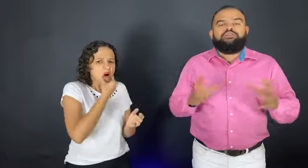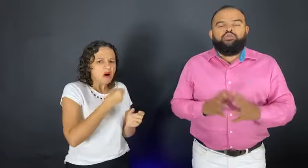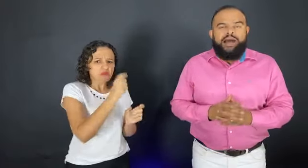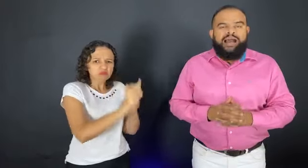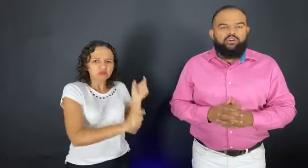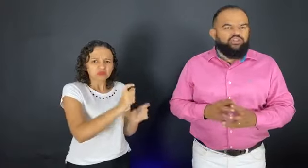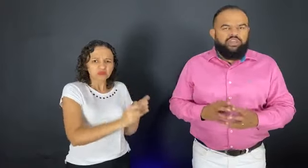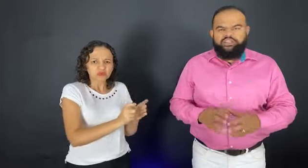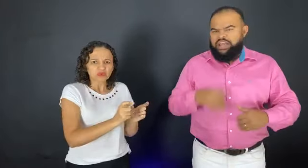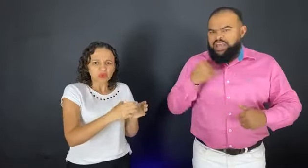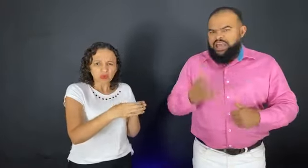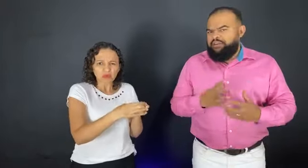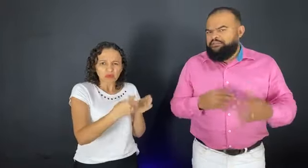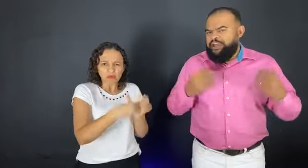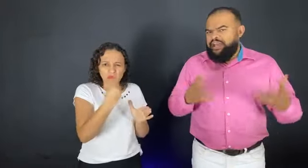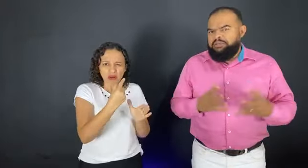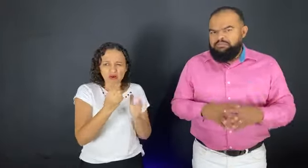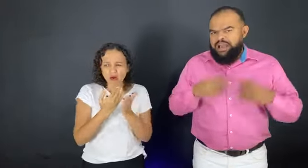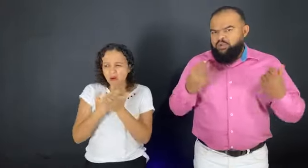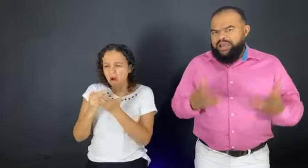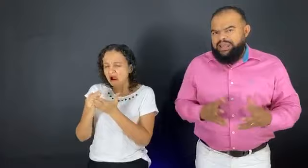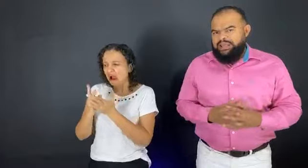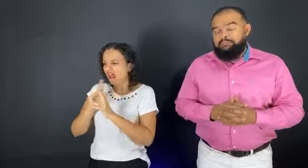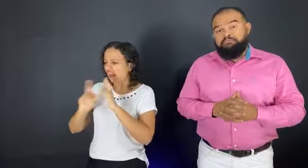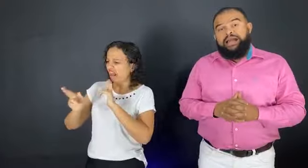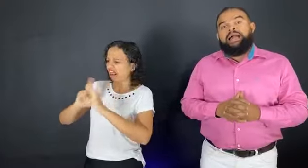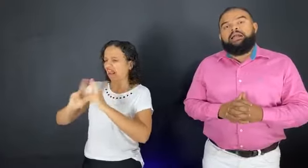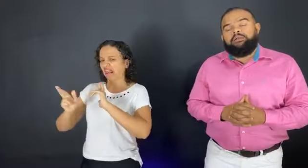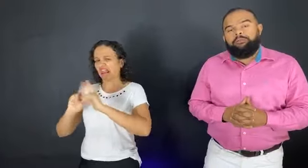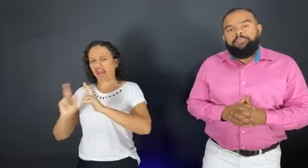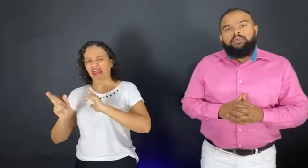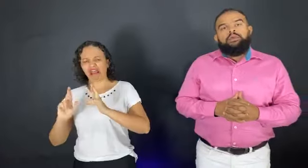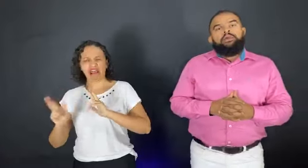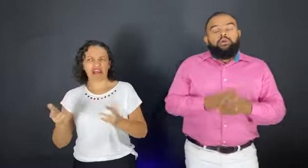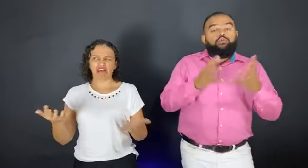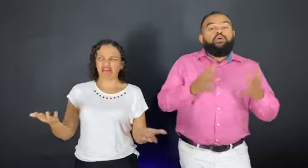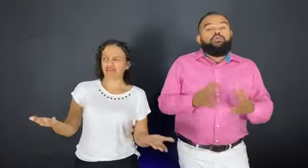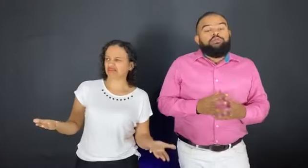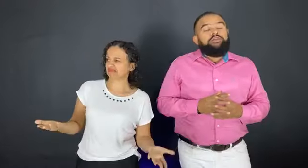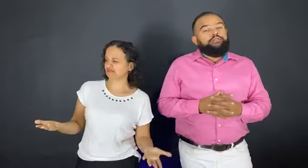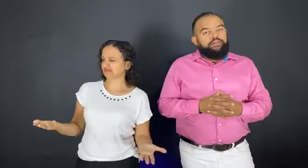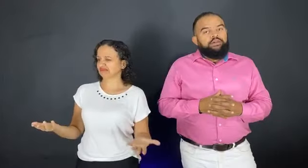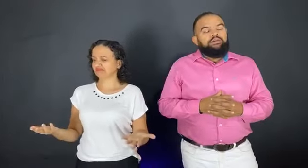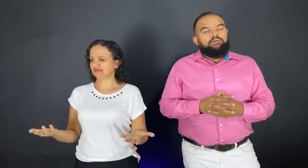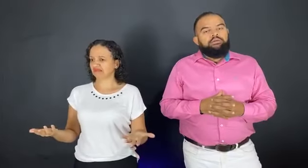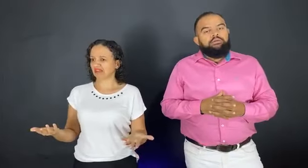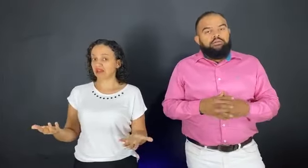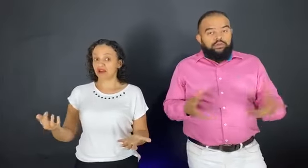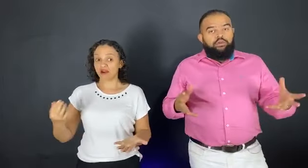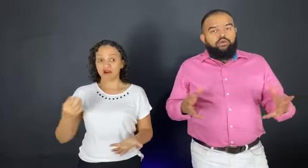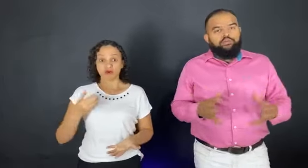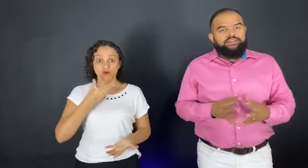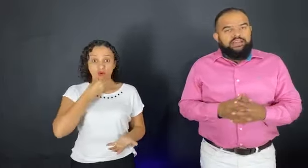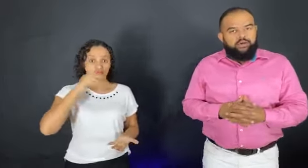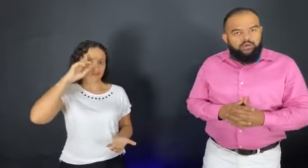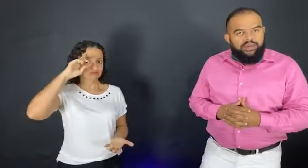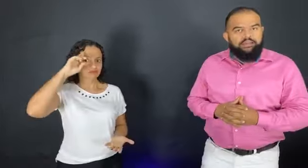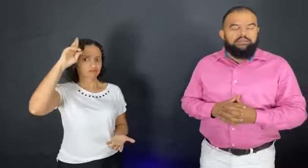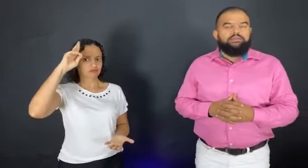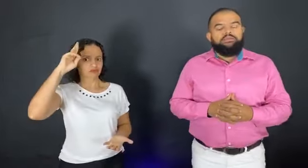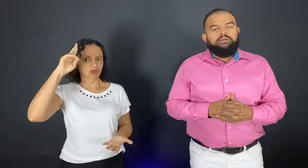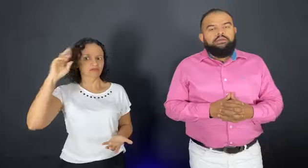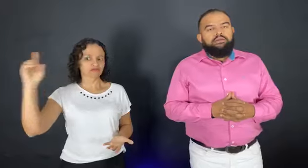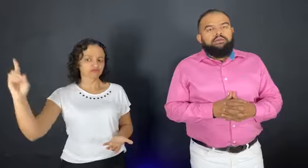a arrazoar, ou seja, a falar mal, a reclamar. E o dono da vinha veio conversar